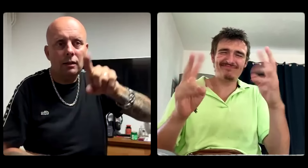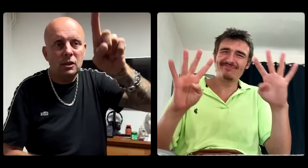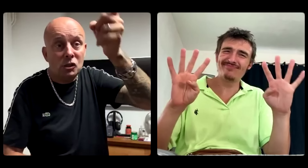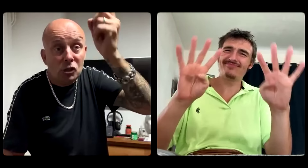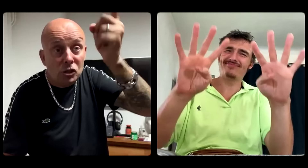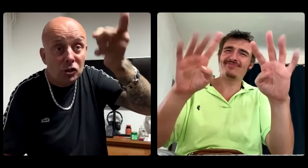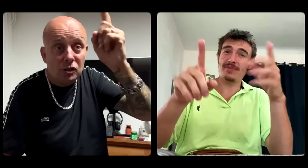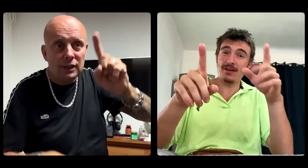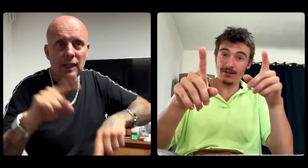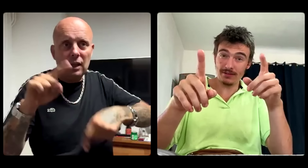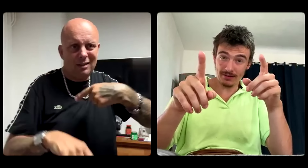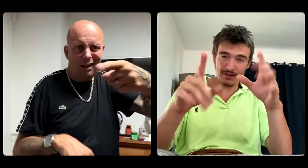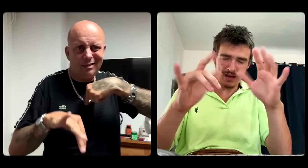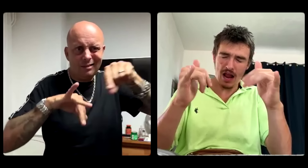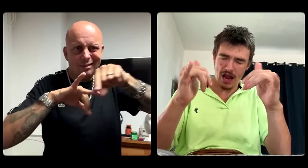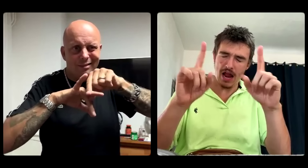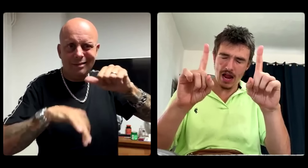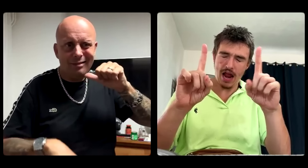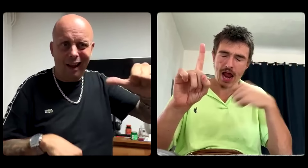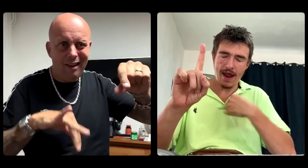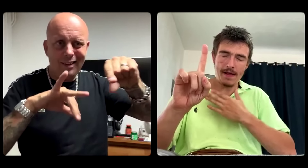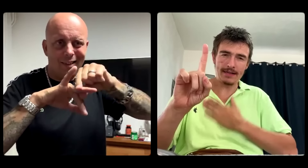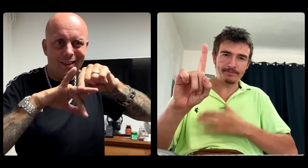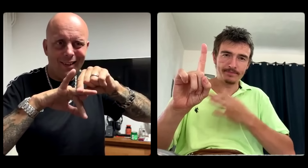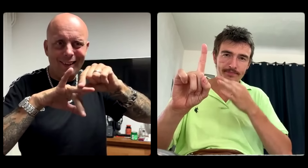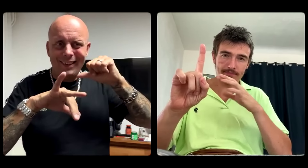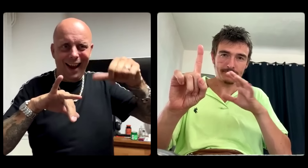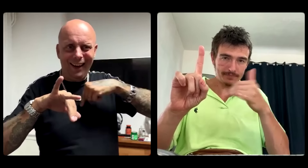vond het gewoon niet echt.